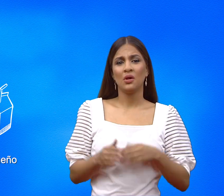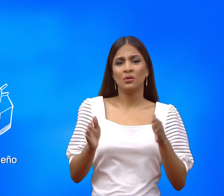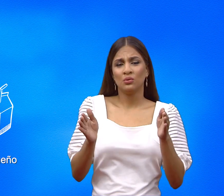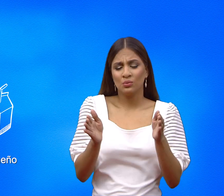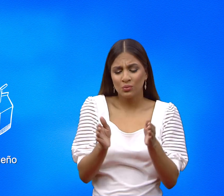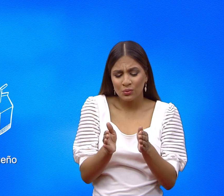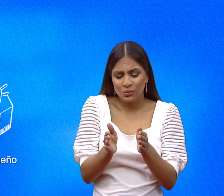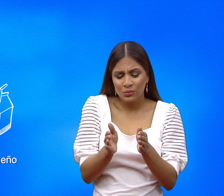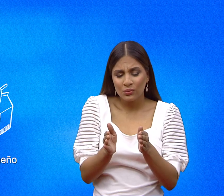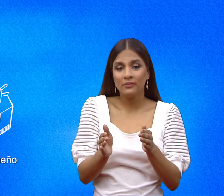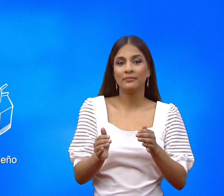pequeño